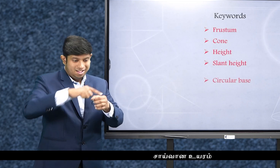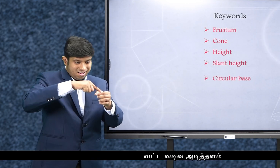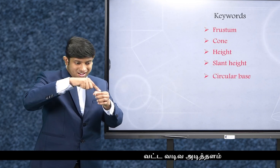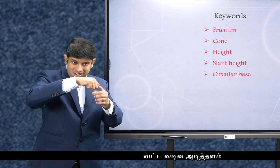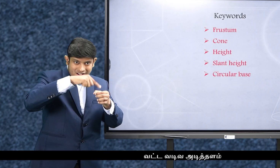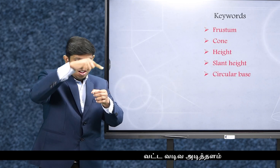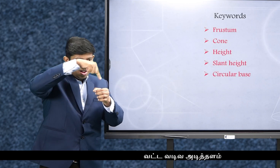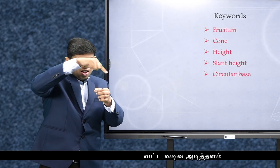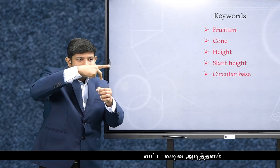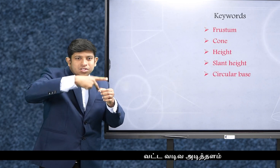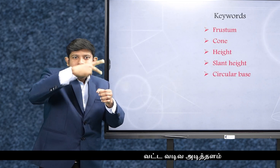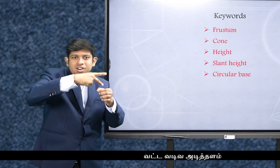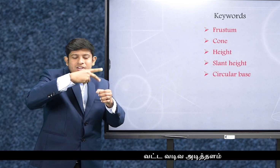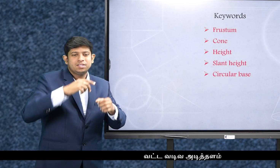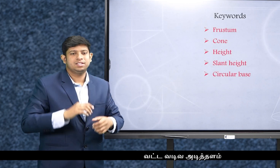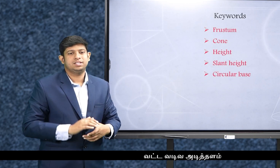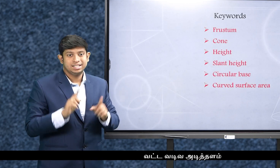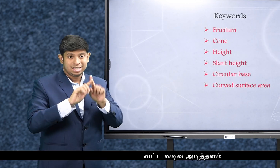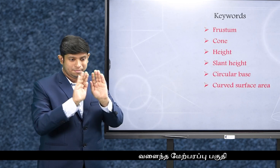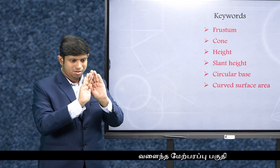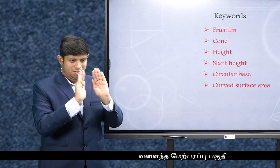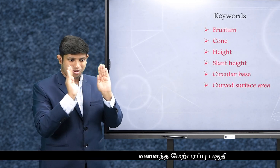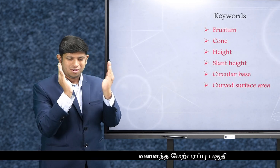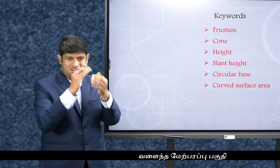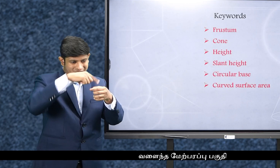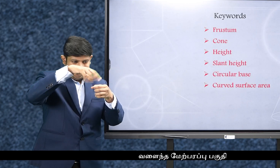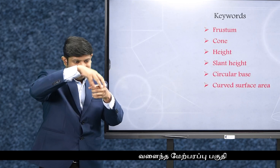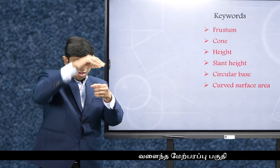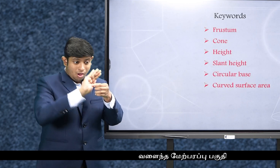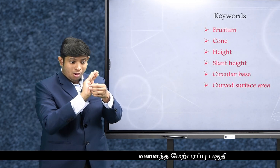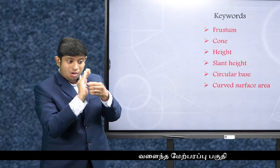வட்ட வடிவ அடித்தளம், வளைந்த மேற்பரப்பு பகுதி,